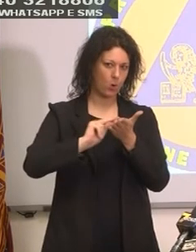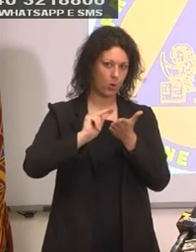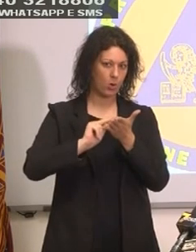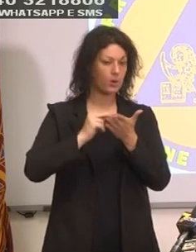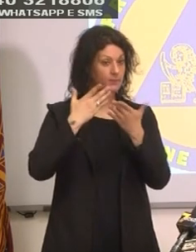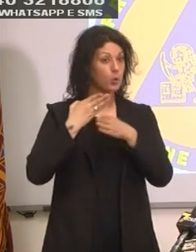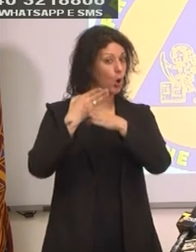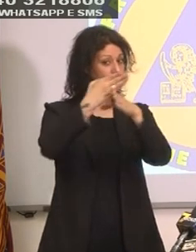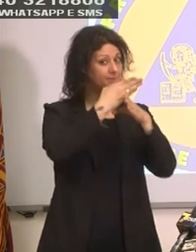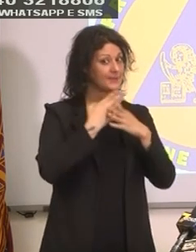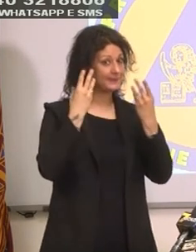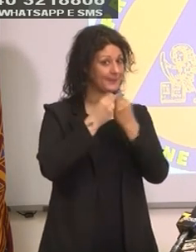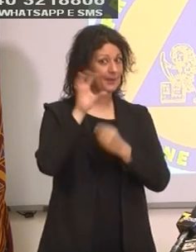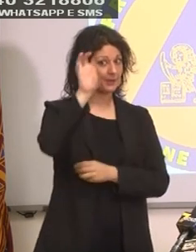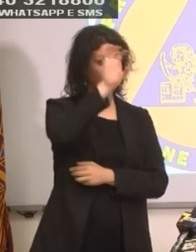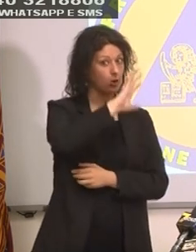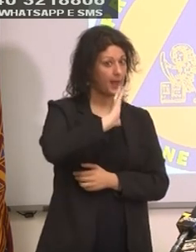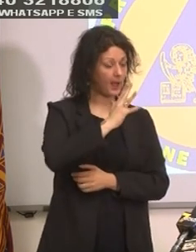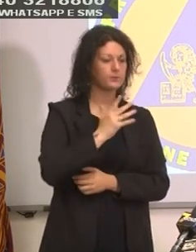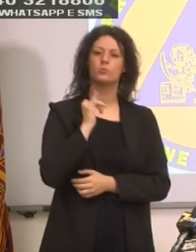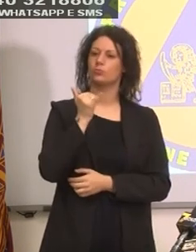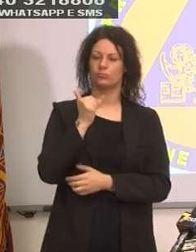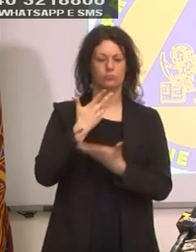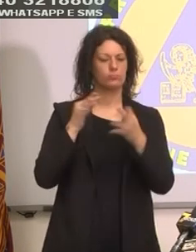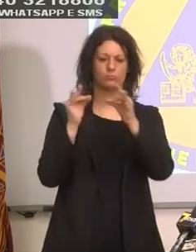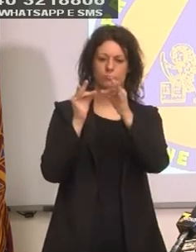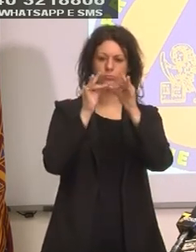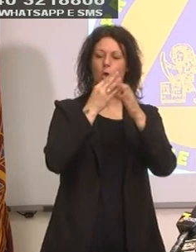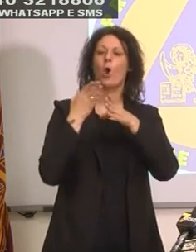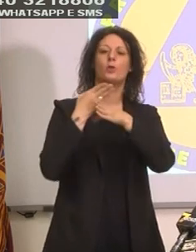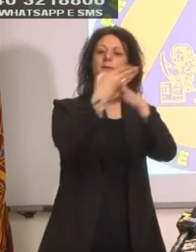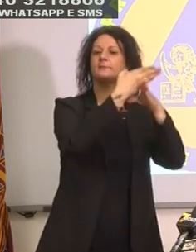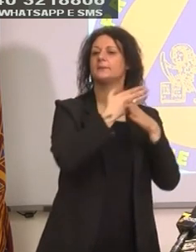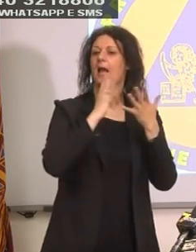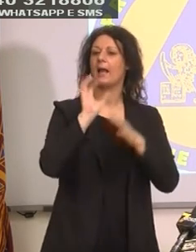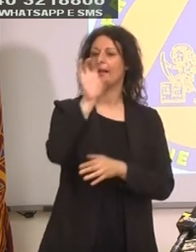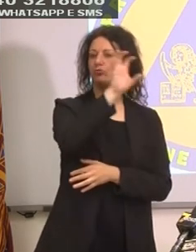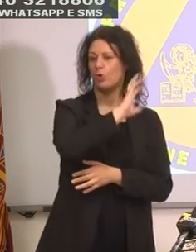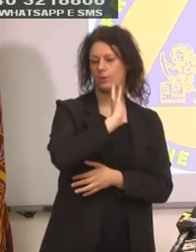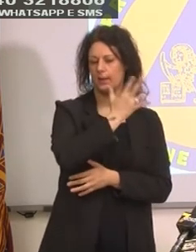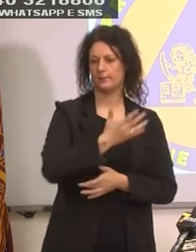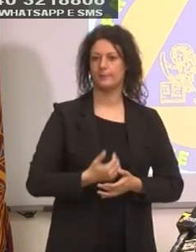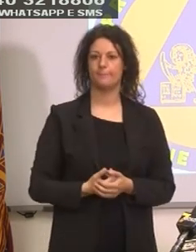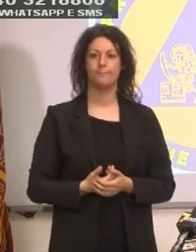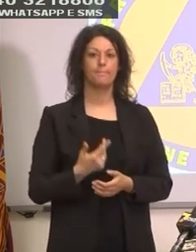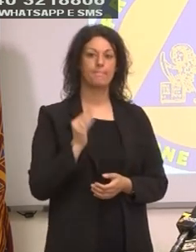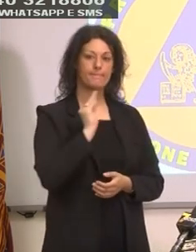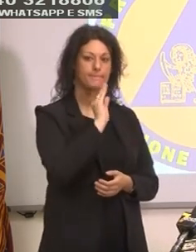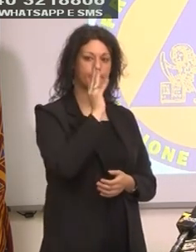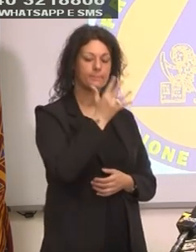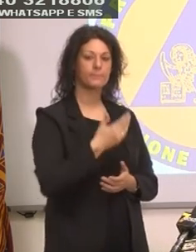anche dalle altre regioni? Sì. Totalmente, sì, quindi sì. All'unanimità. Sono le linee guida delle regioni. Poi volevo chiederle, ci sono aggiornamenti